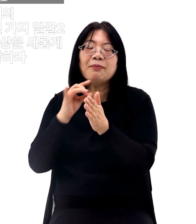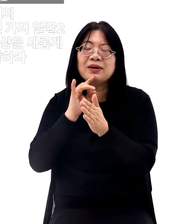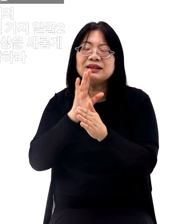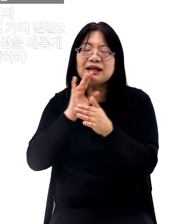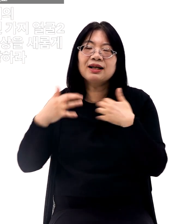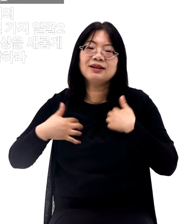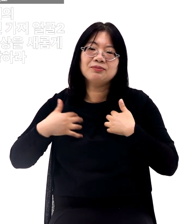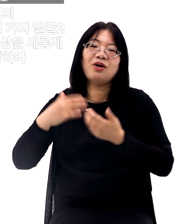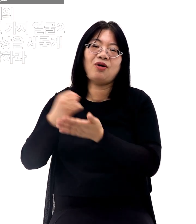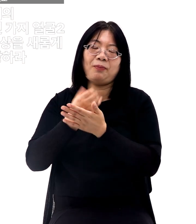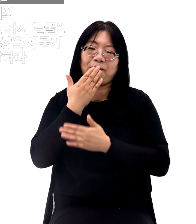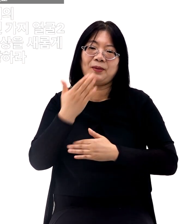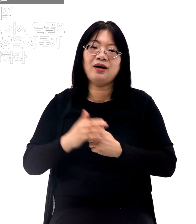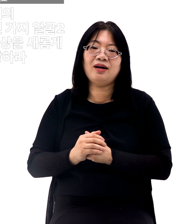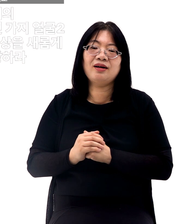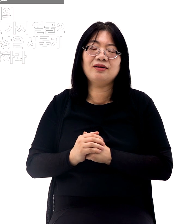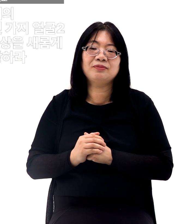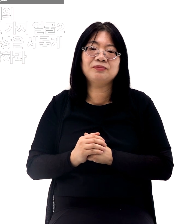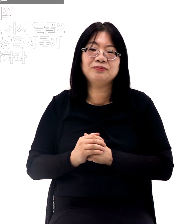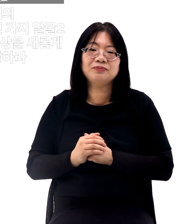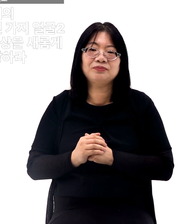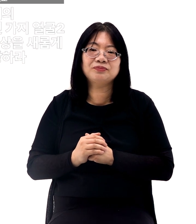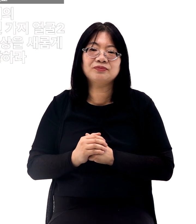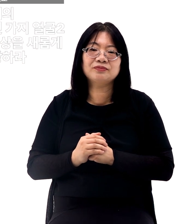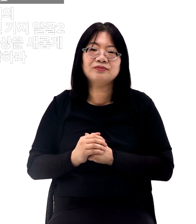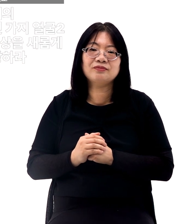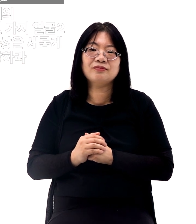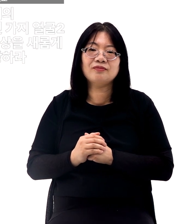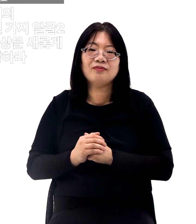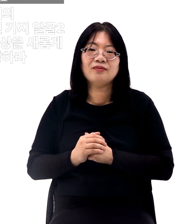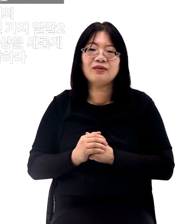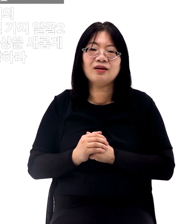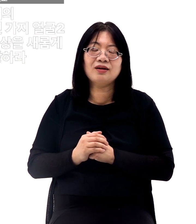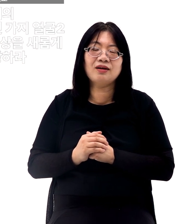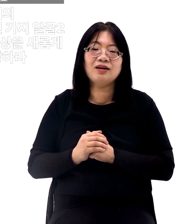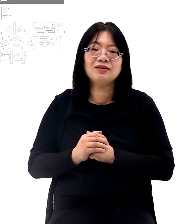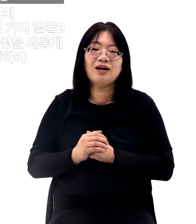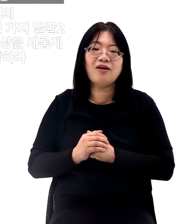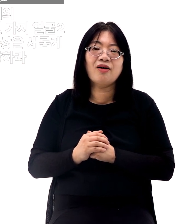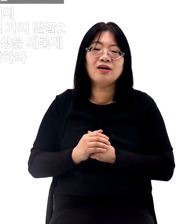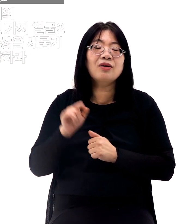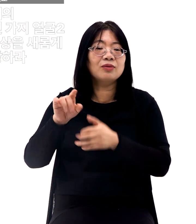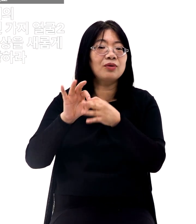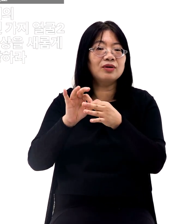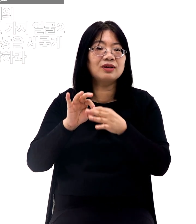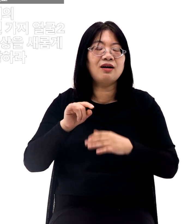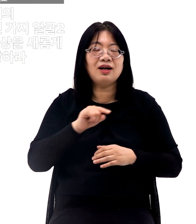그 실제가 세상 속 우리의 선교를 형성한다.